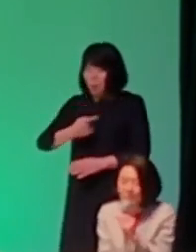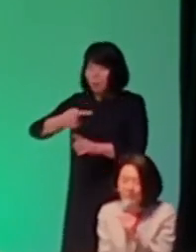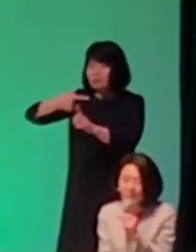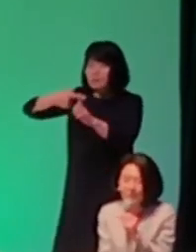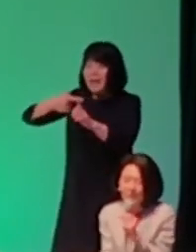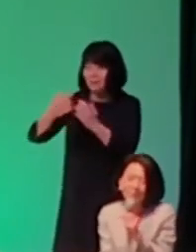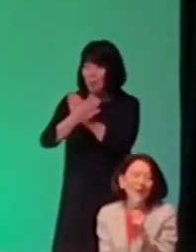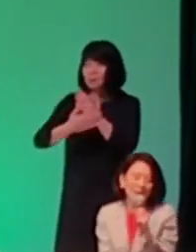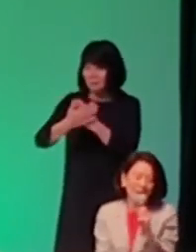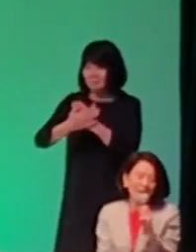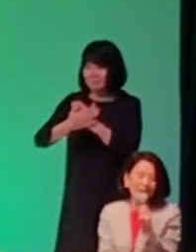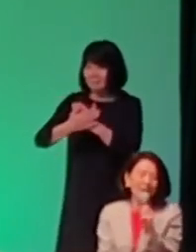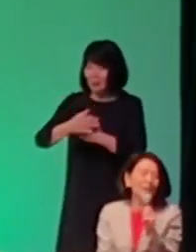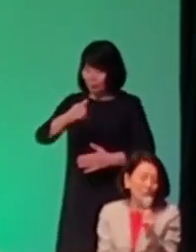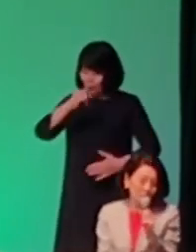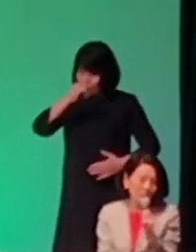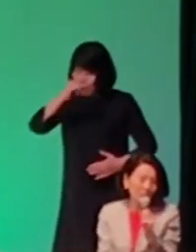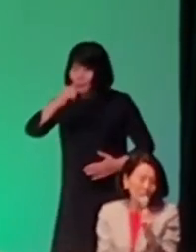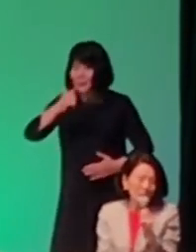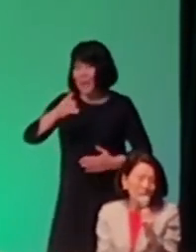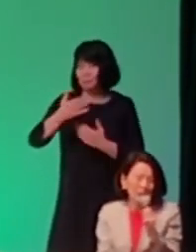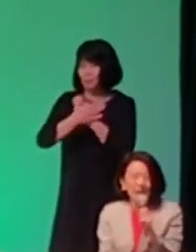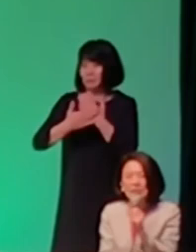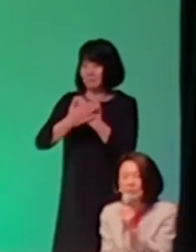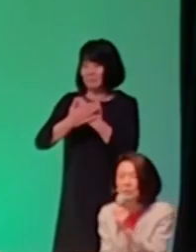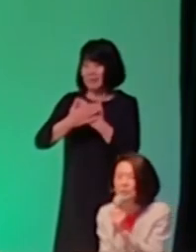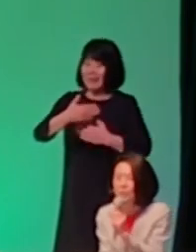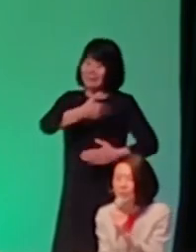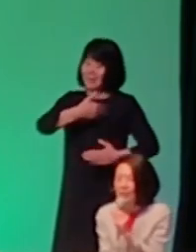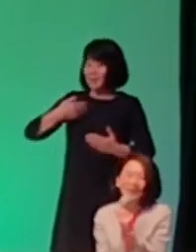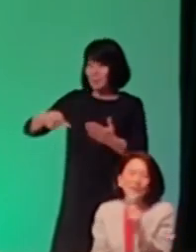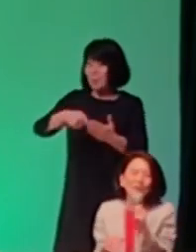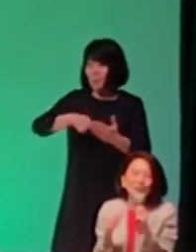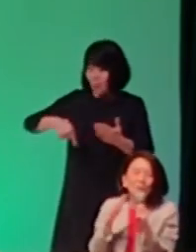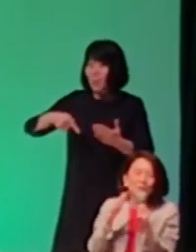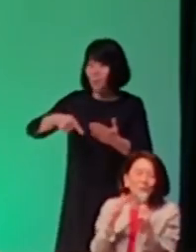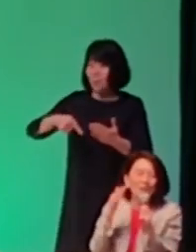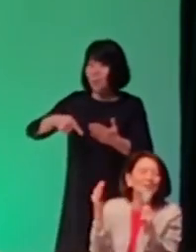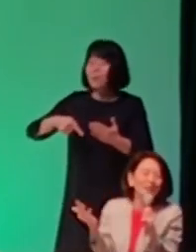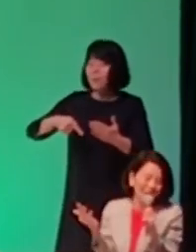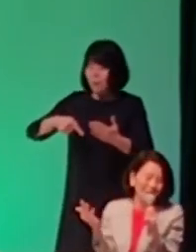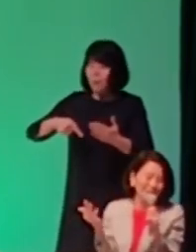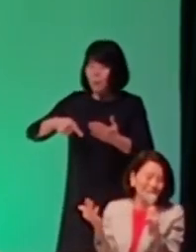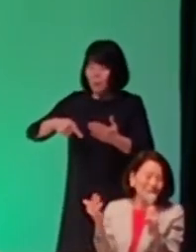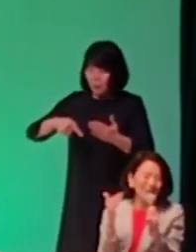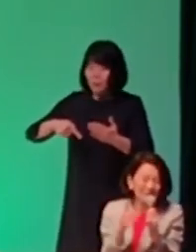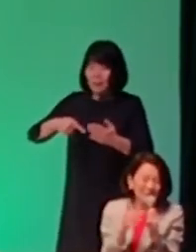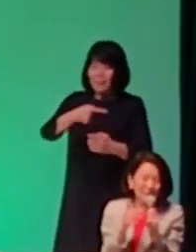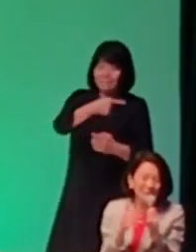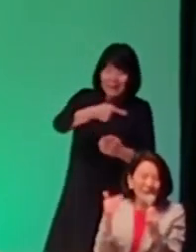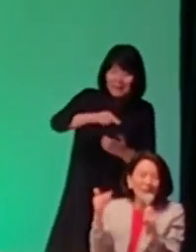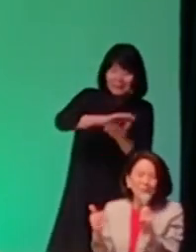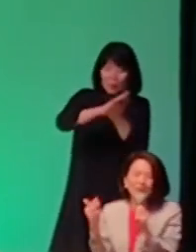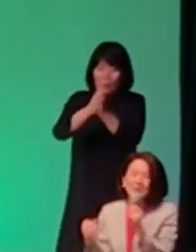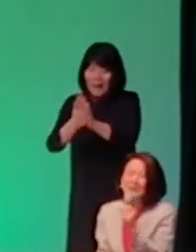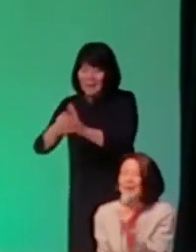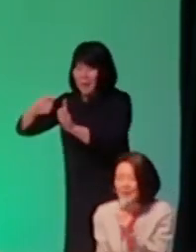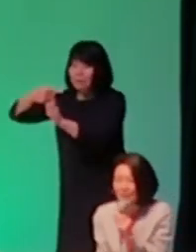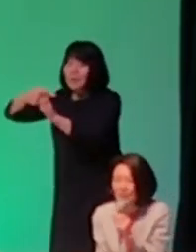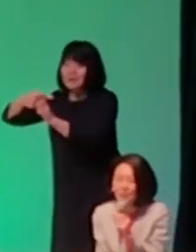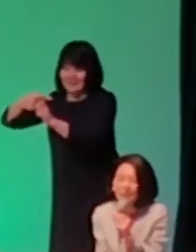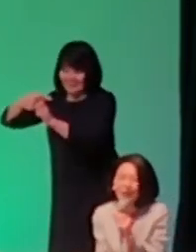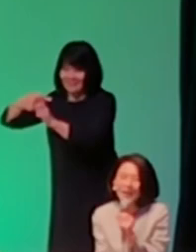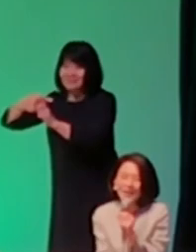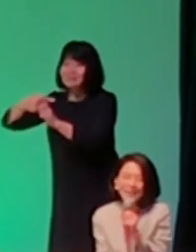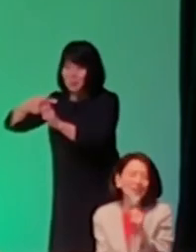ス、できること、そういったことを、障害をプラスに変える、マイナスではなくてプラスに